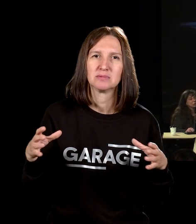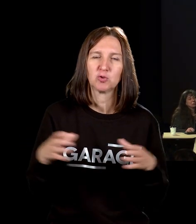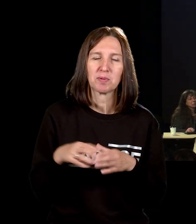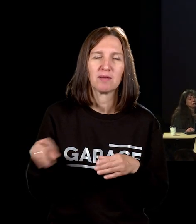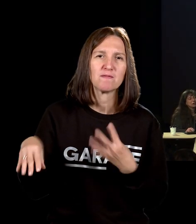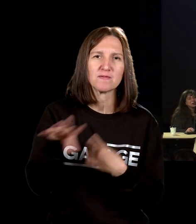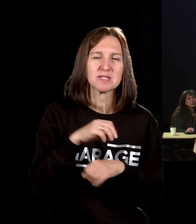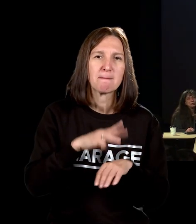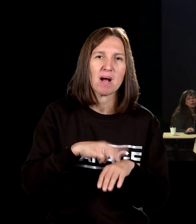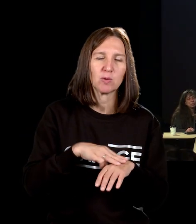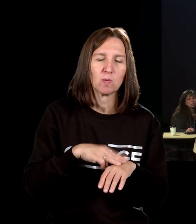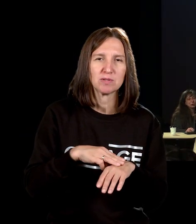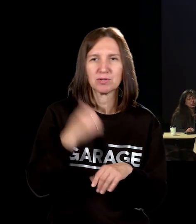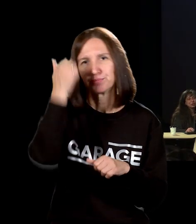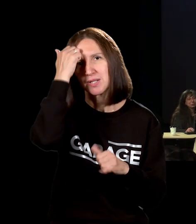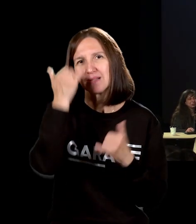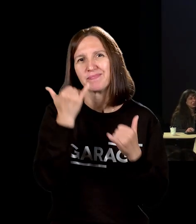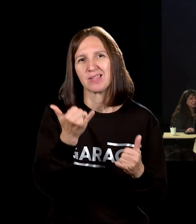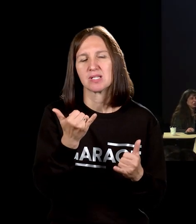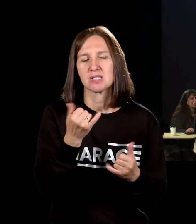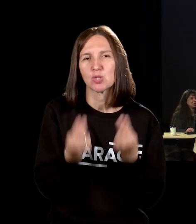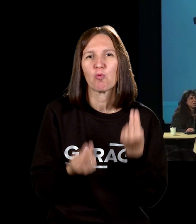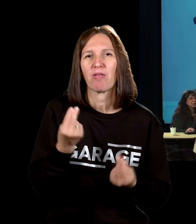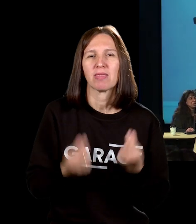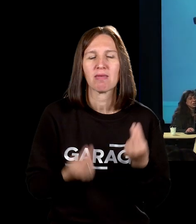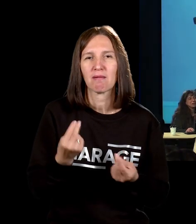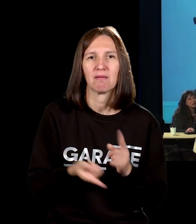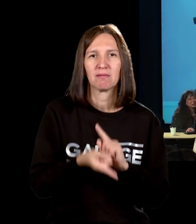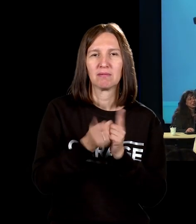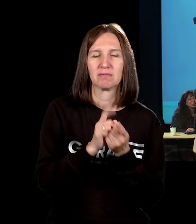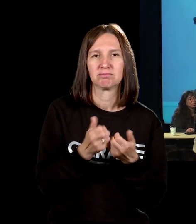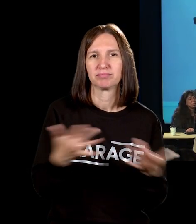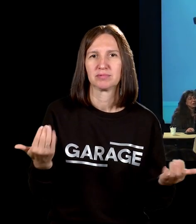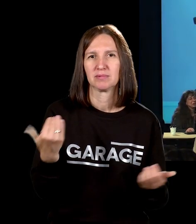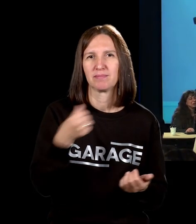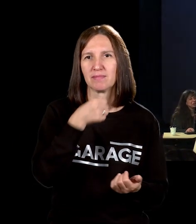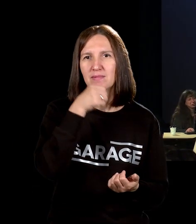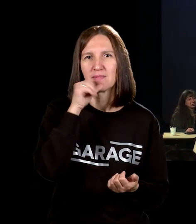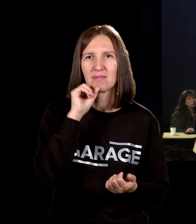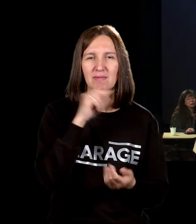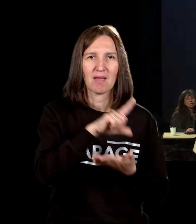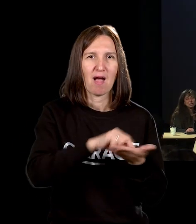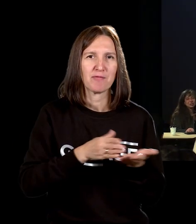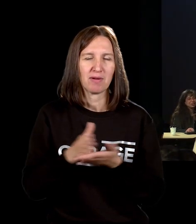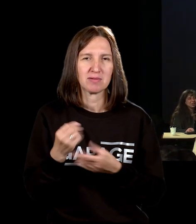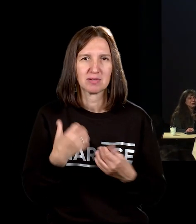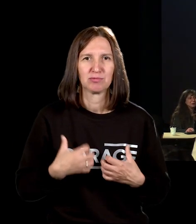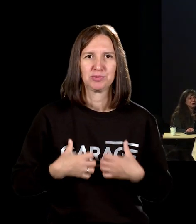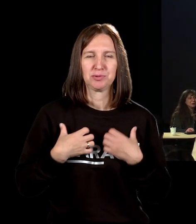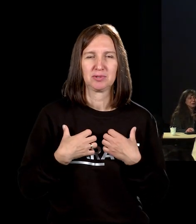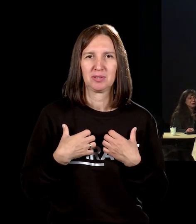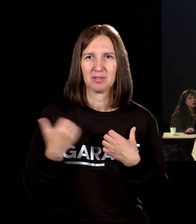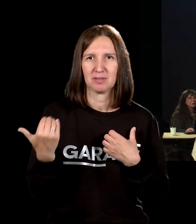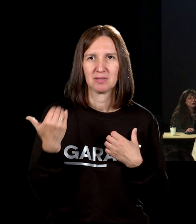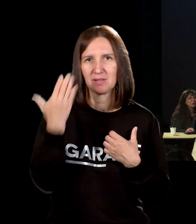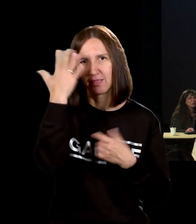макдональдсовские там, персонажи и сувениры превратились в такие всякие невероятные африканские, жутковатые